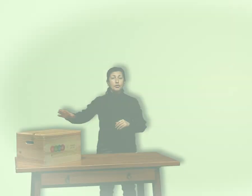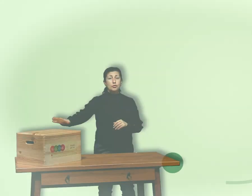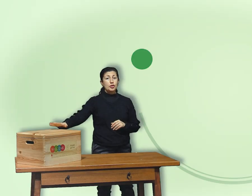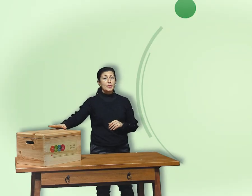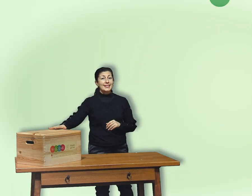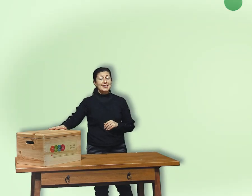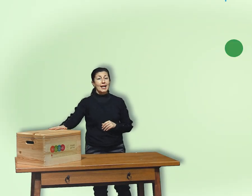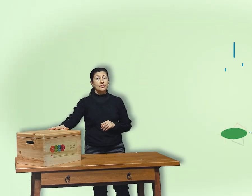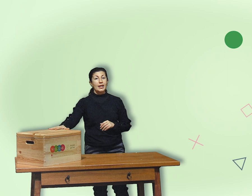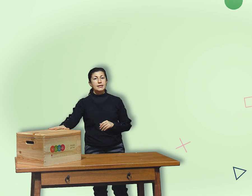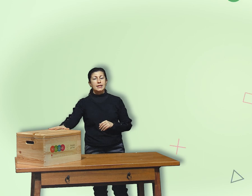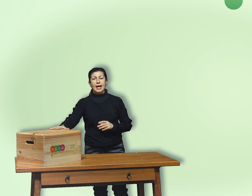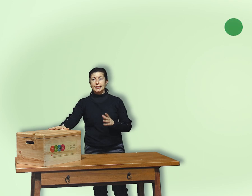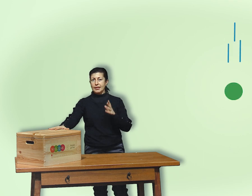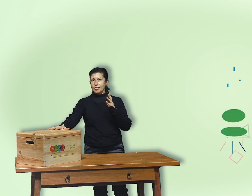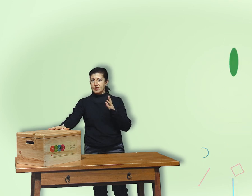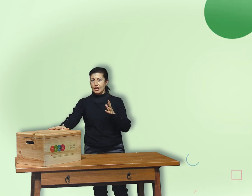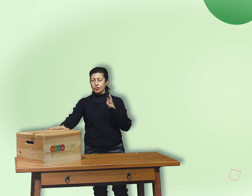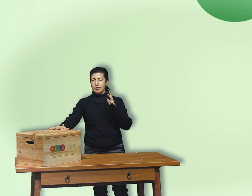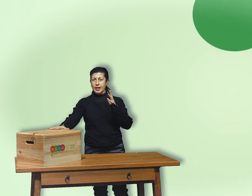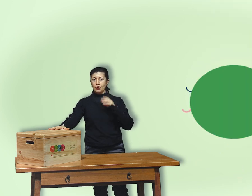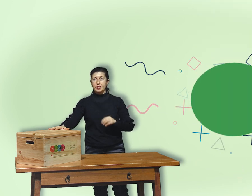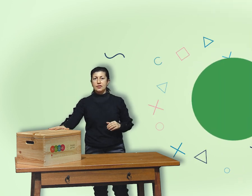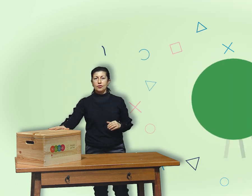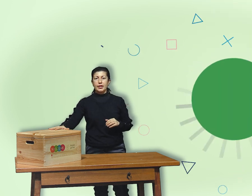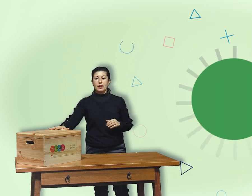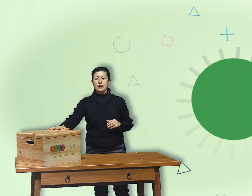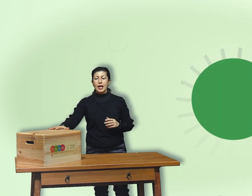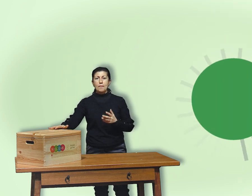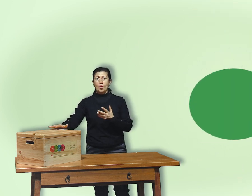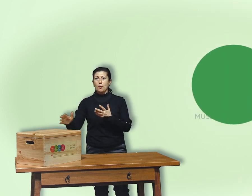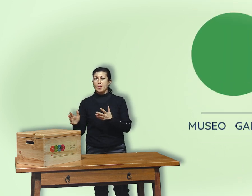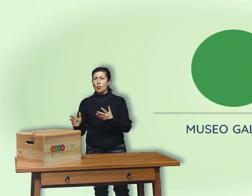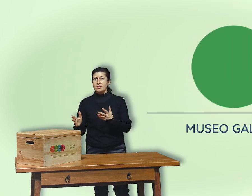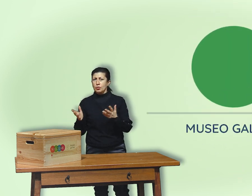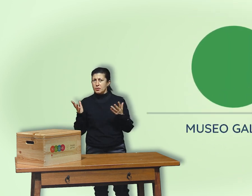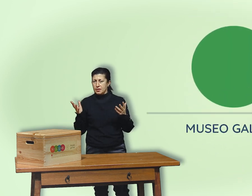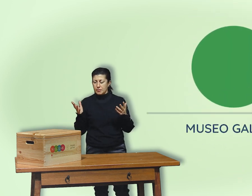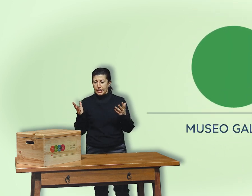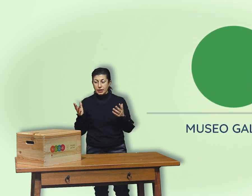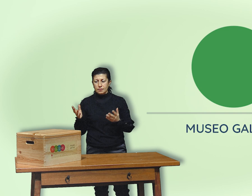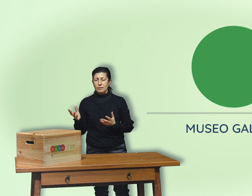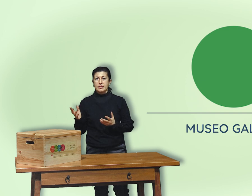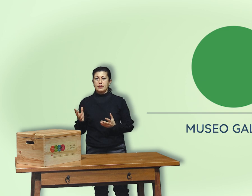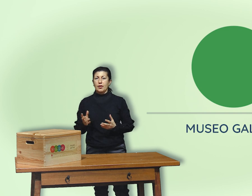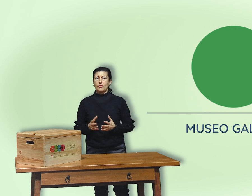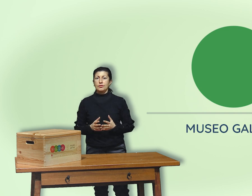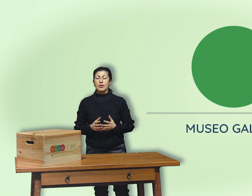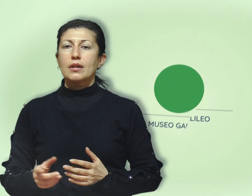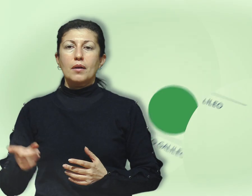contenuto di questa scatola ha attraversato secoli di storia e proprio per questo può sembrare misterioso, ma